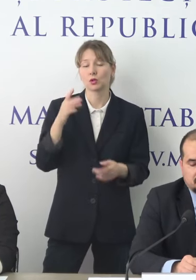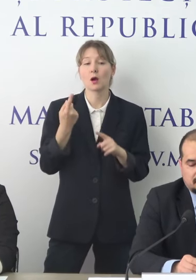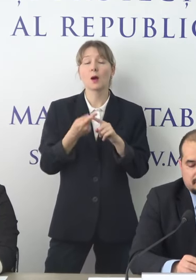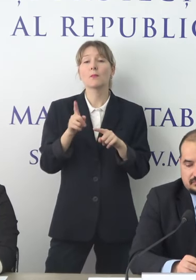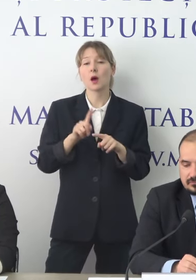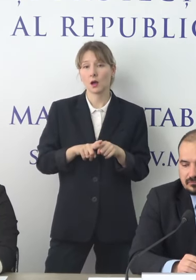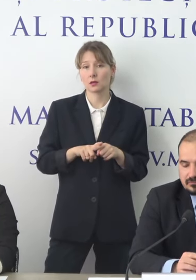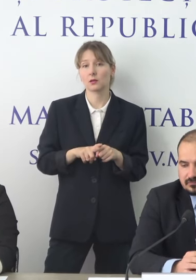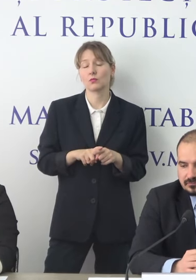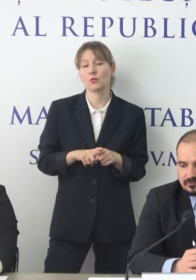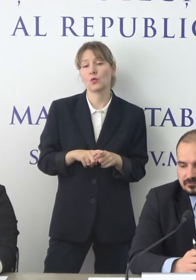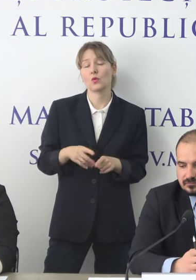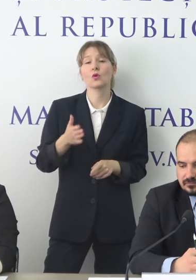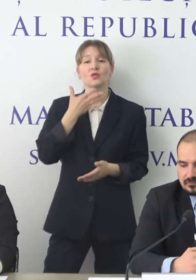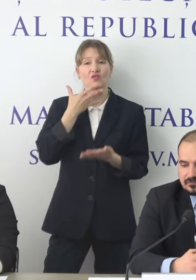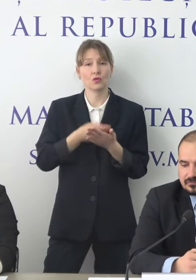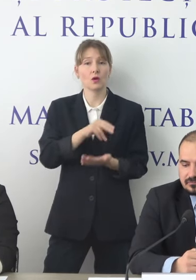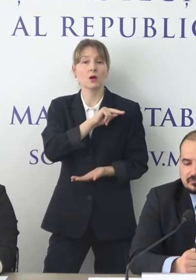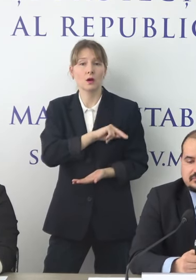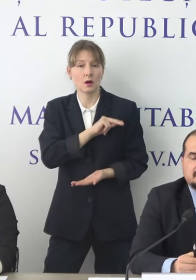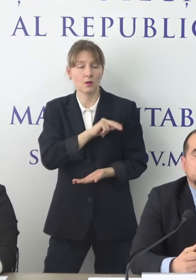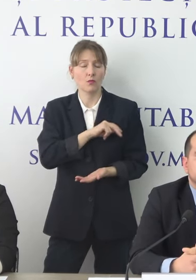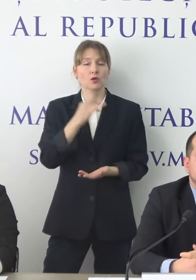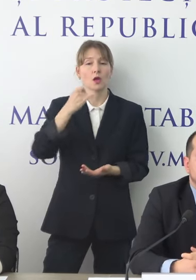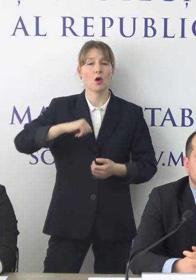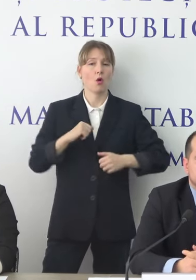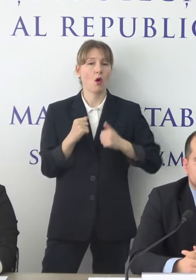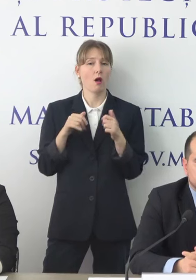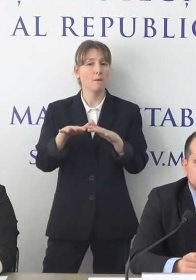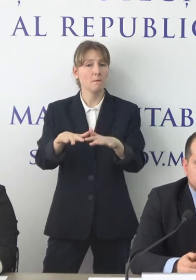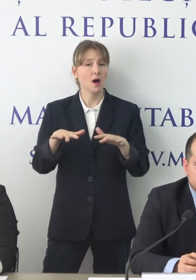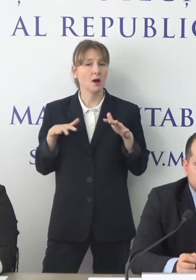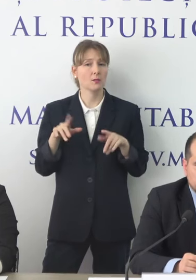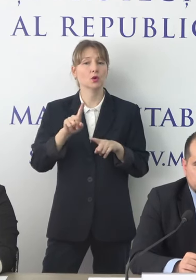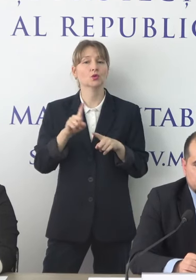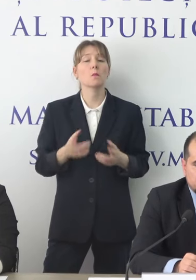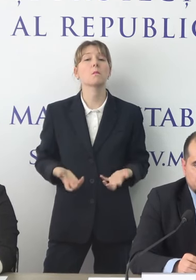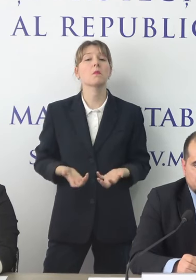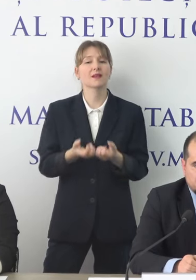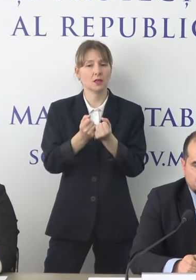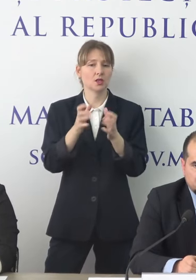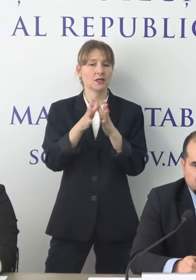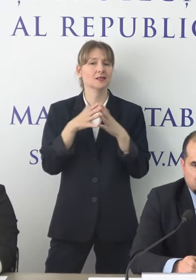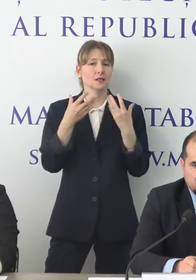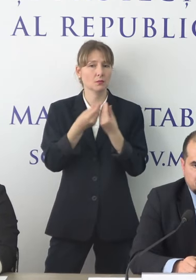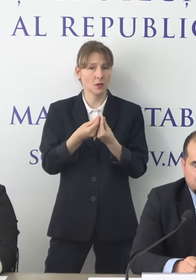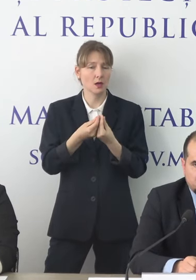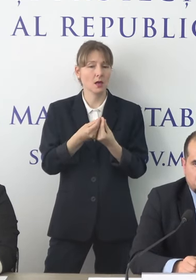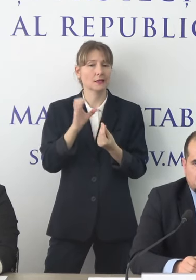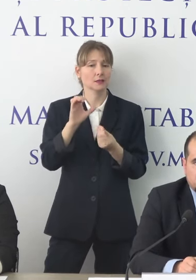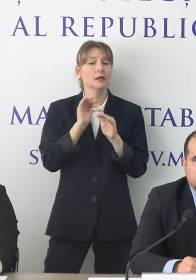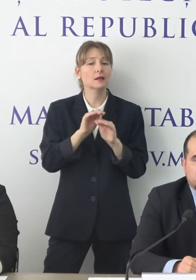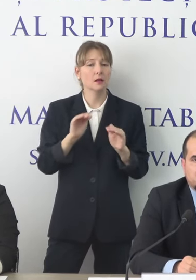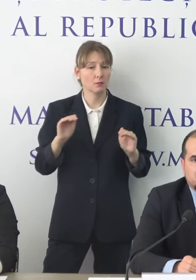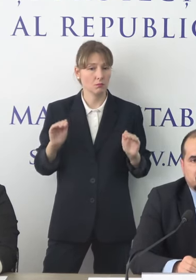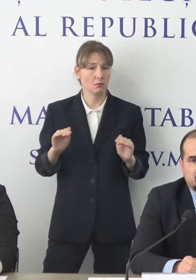Reiterez încă o dată angajamentul meu și a colegilor din Parlament pentru a susține familiile cu copii